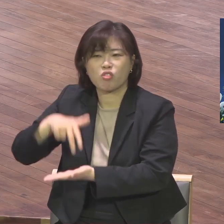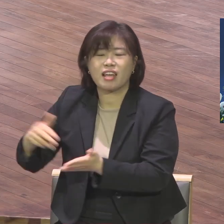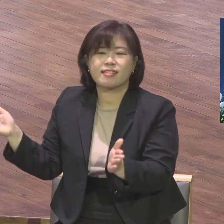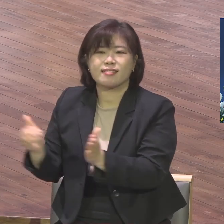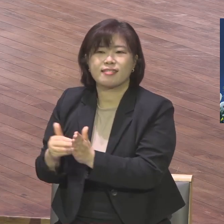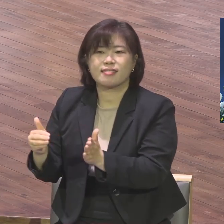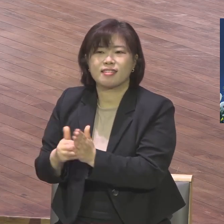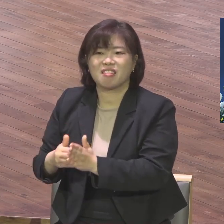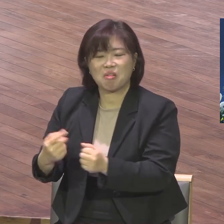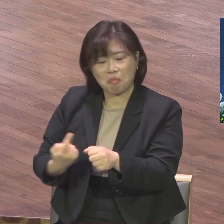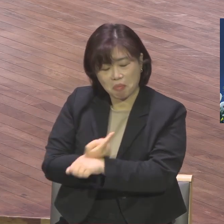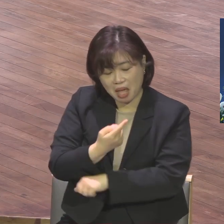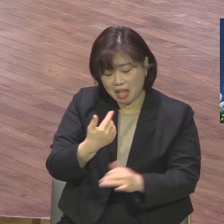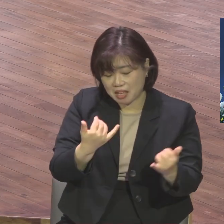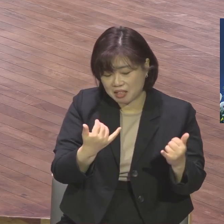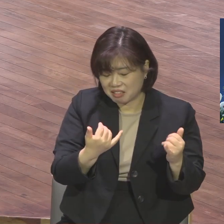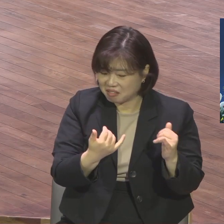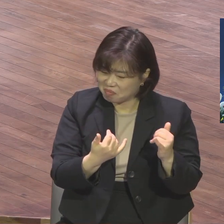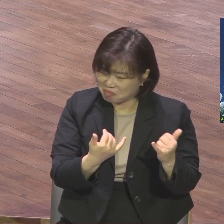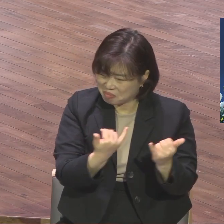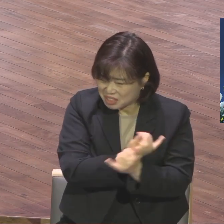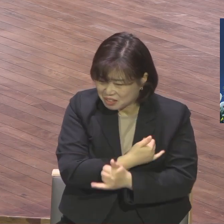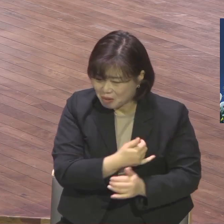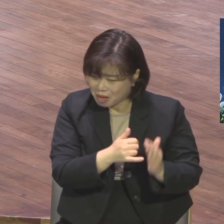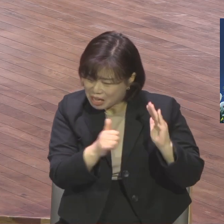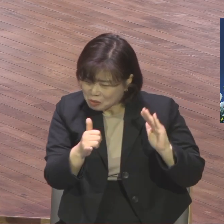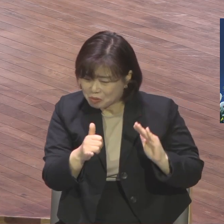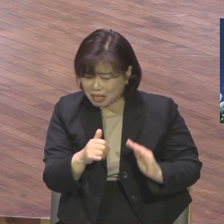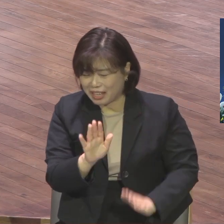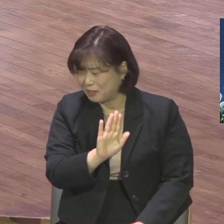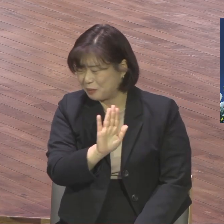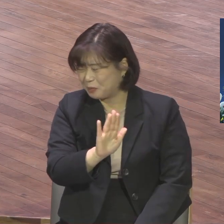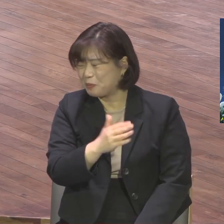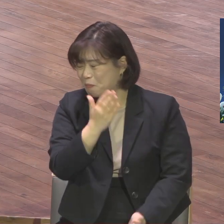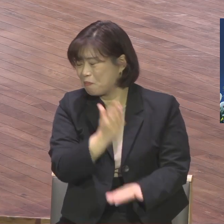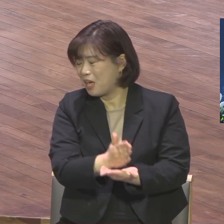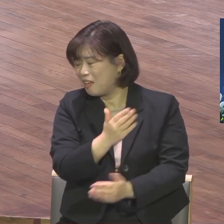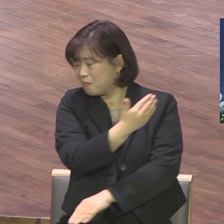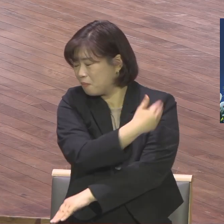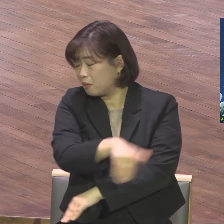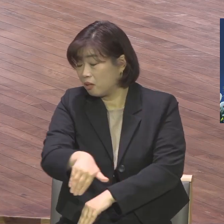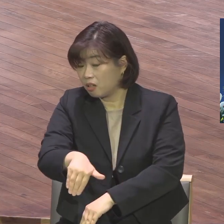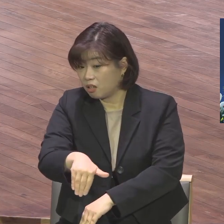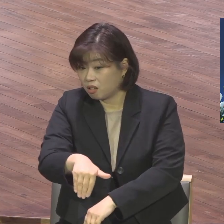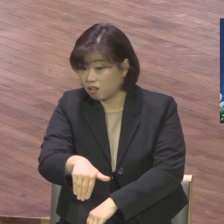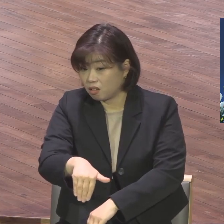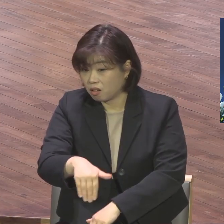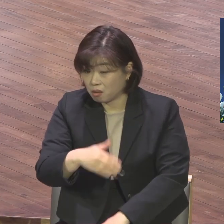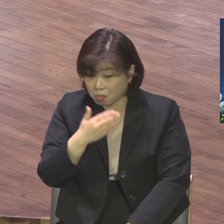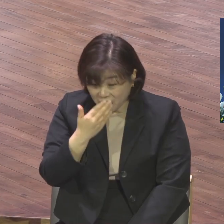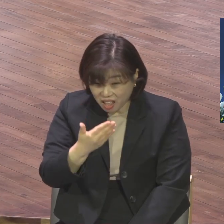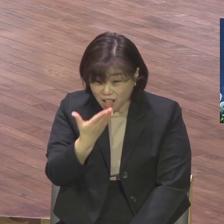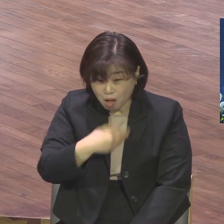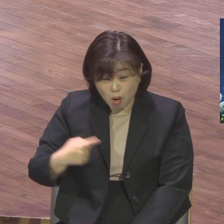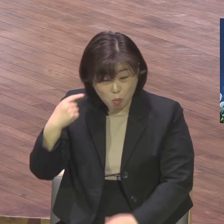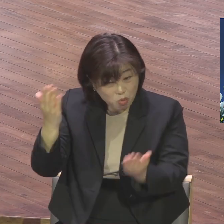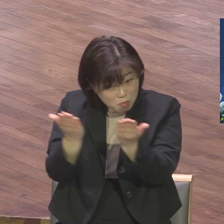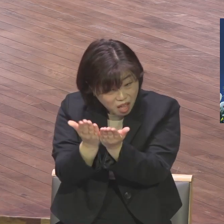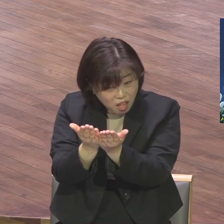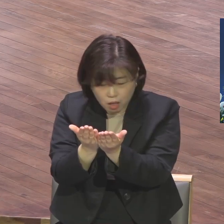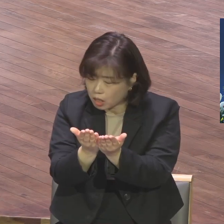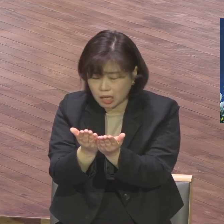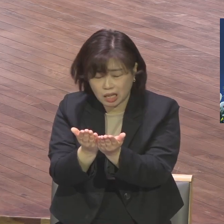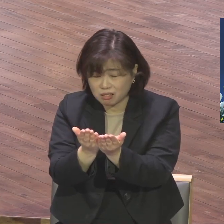사람 사실은 예, 천국 안 믿는 사람이에요. 천국 믿다면 앞뒤가 안 보여. 지옥 천국 믿다면 앞뒤 안 보여.